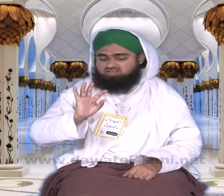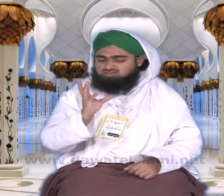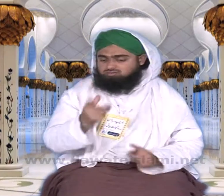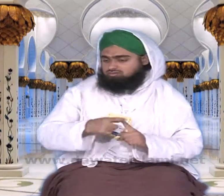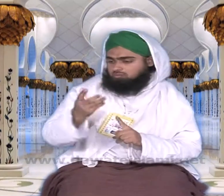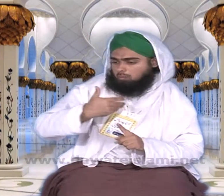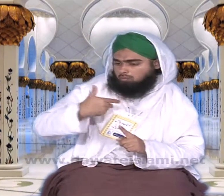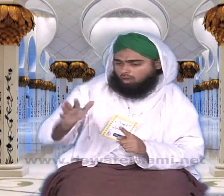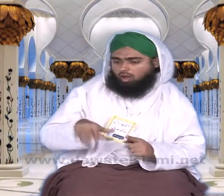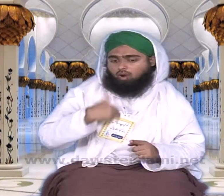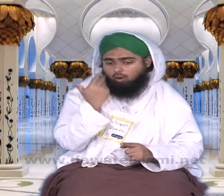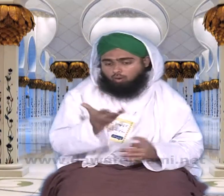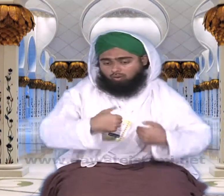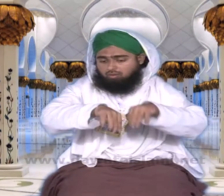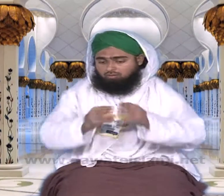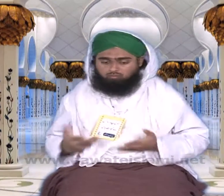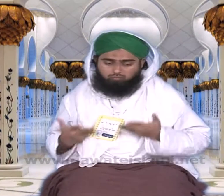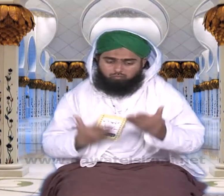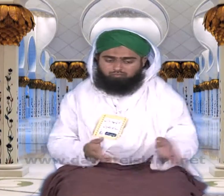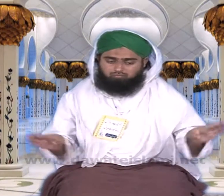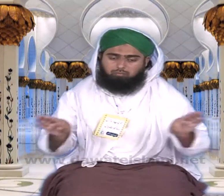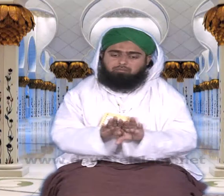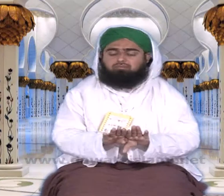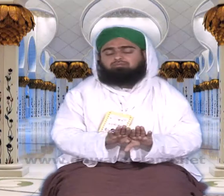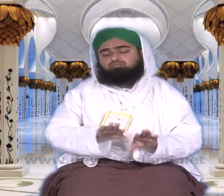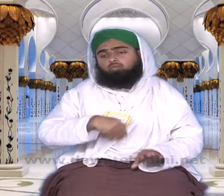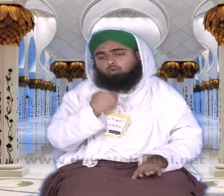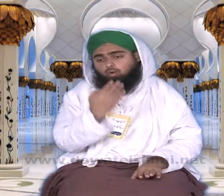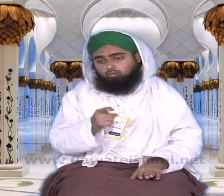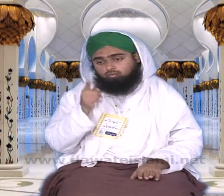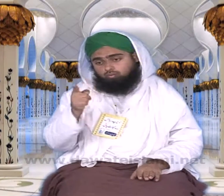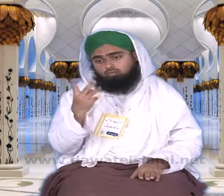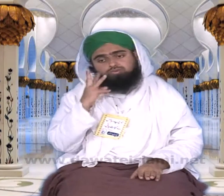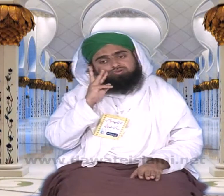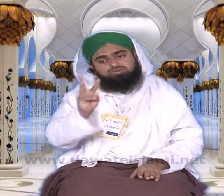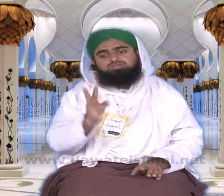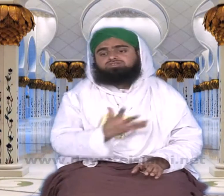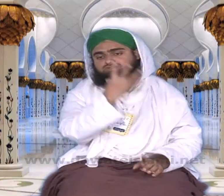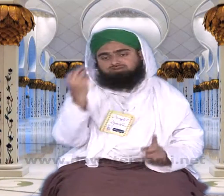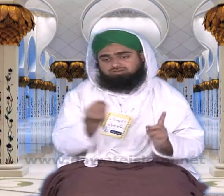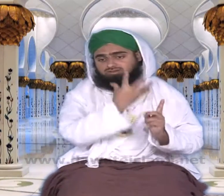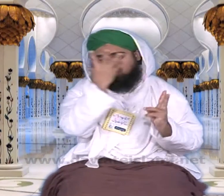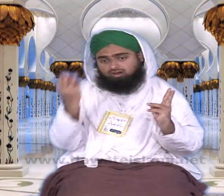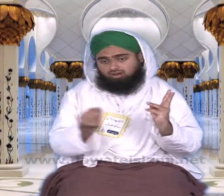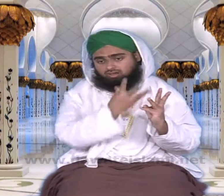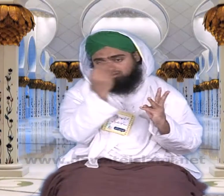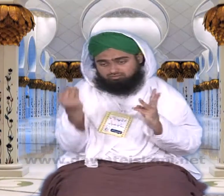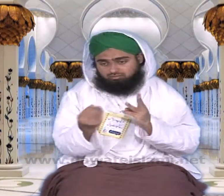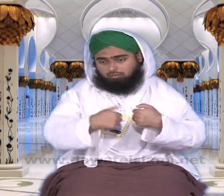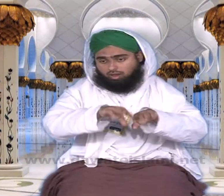اور اسے قبر میں صلاح دے گی اور بھائی تو تین دن تک میری قبر پر فاتحہ پڑھنے آنا